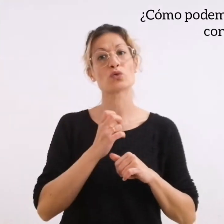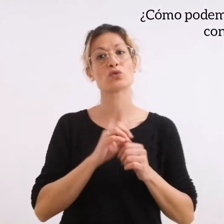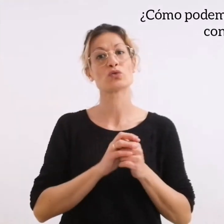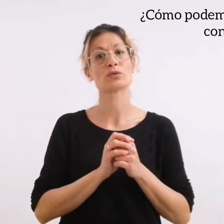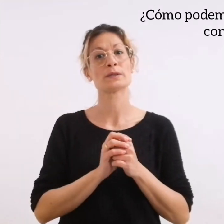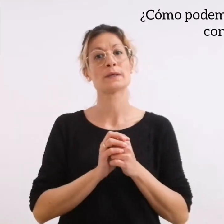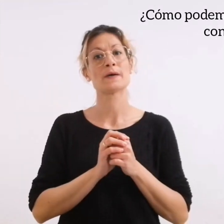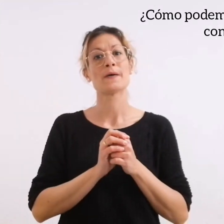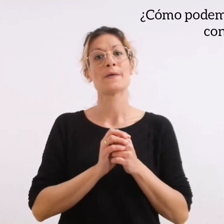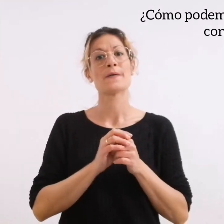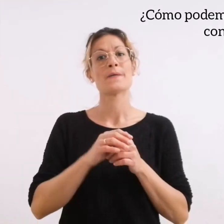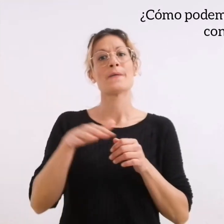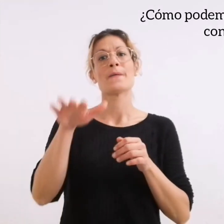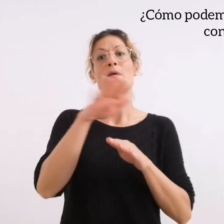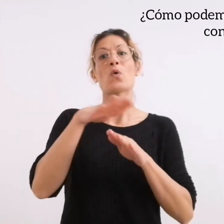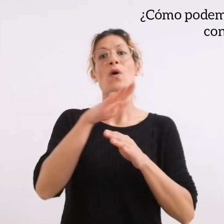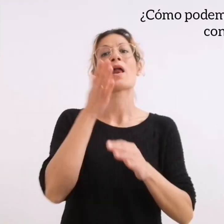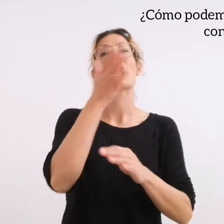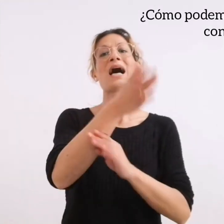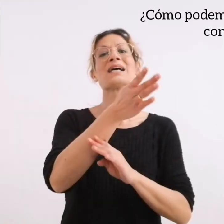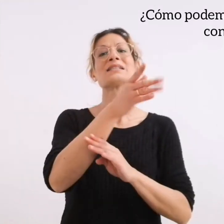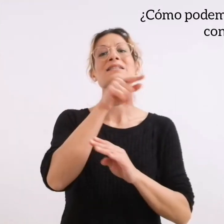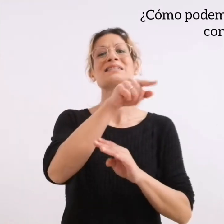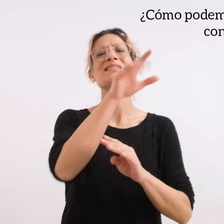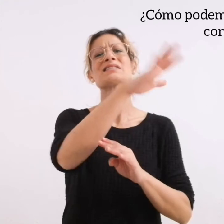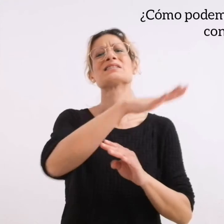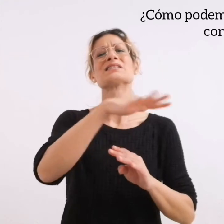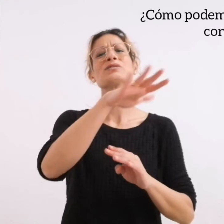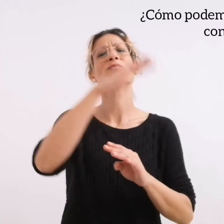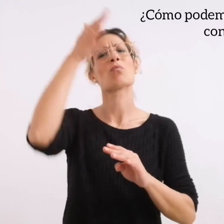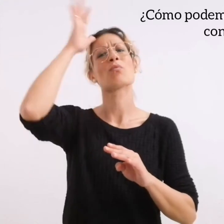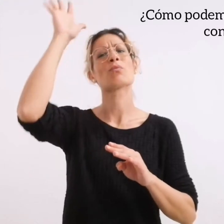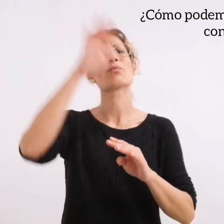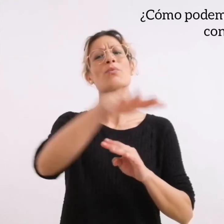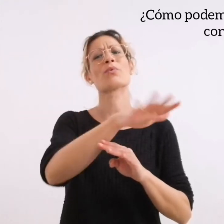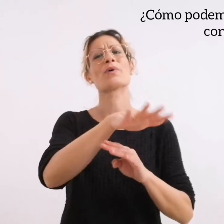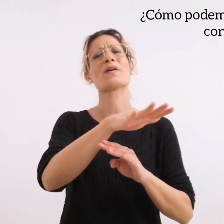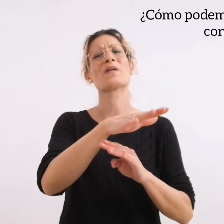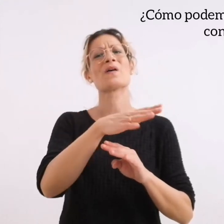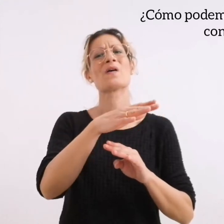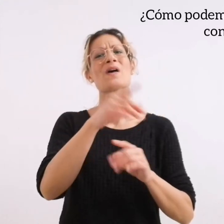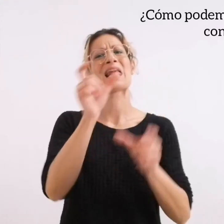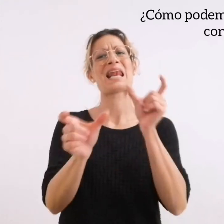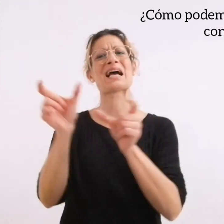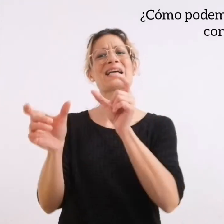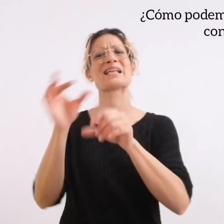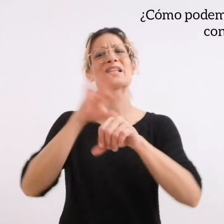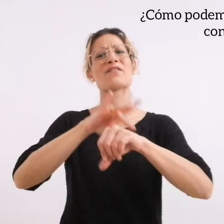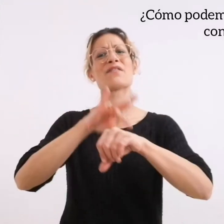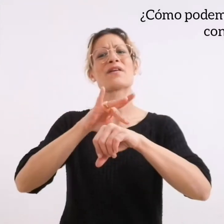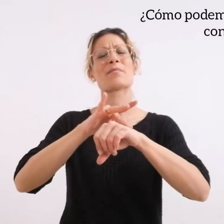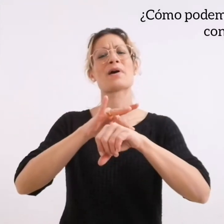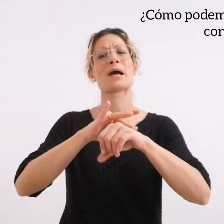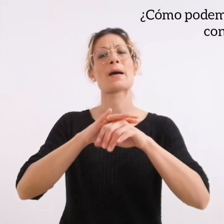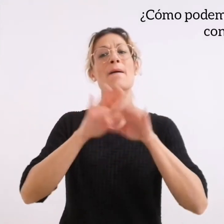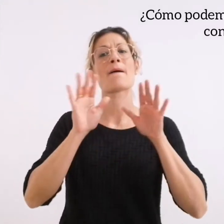había gente endemoniada, gente enferma, pero Felipe, que era lleno del Espíritu Santo, empezó a predicar solo